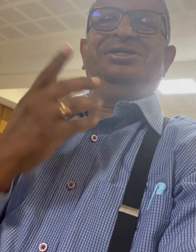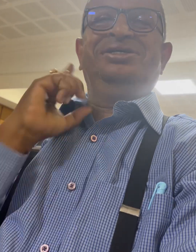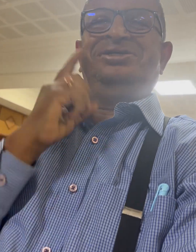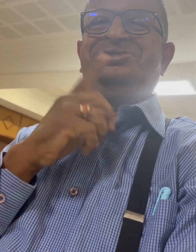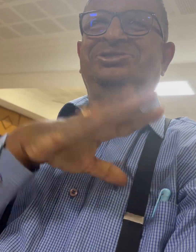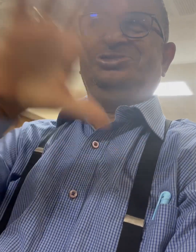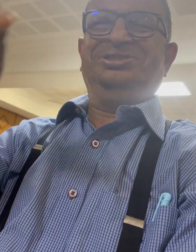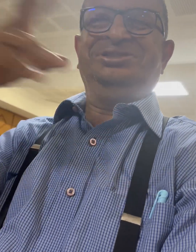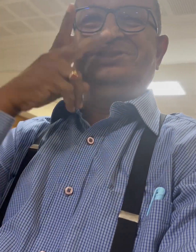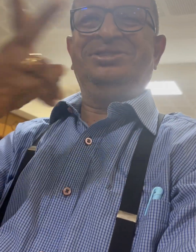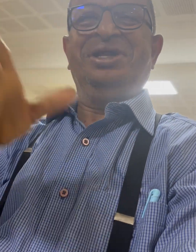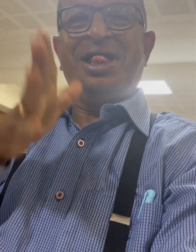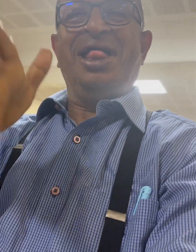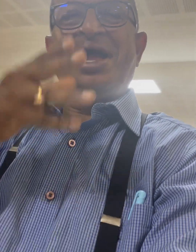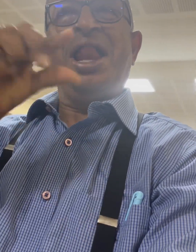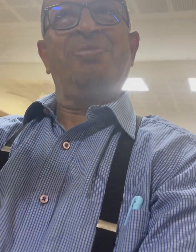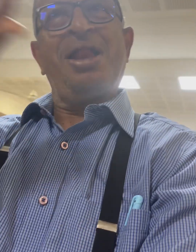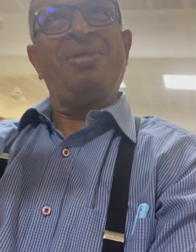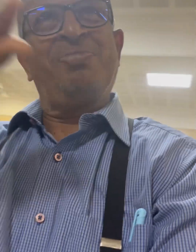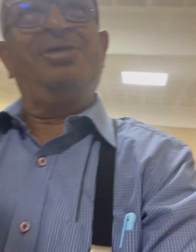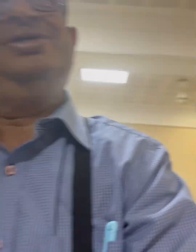Okay. Okay.